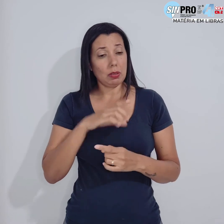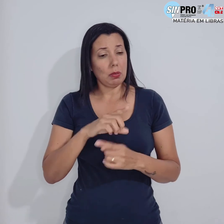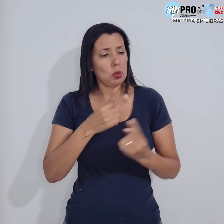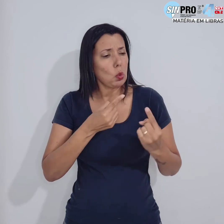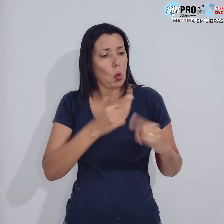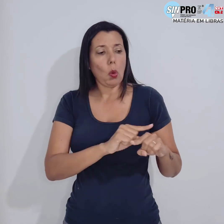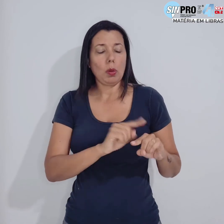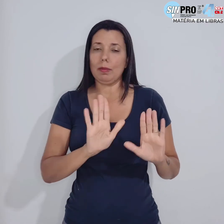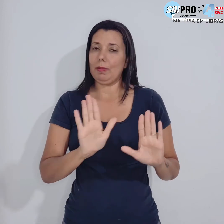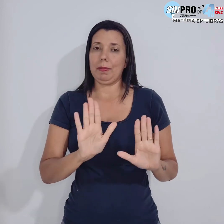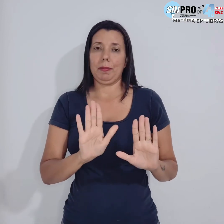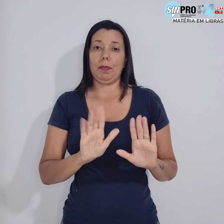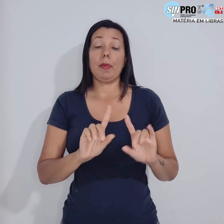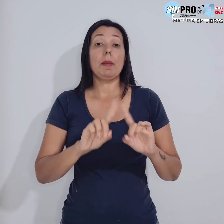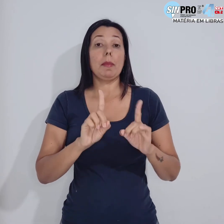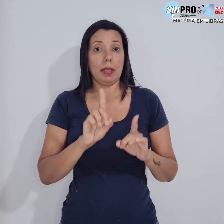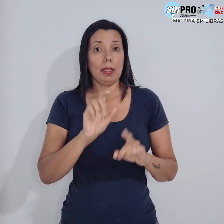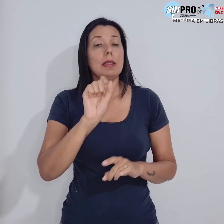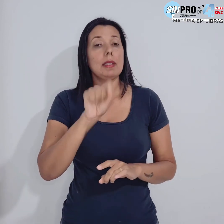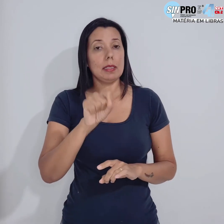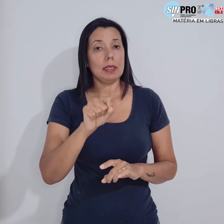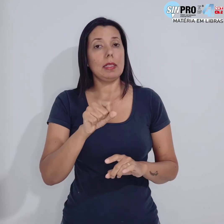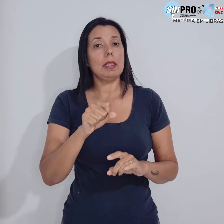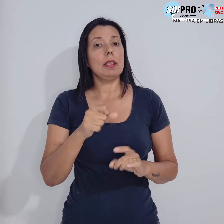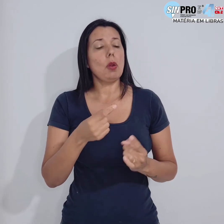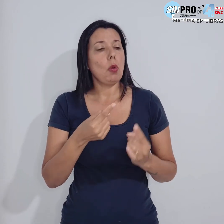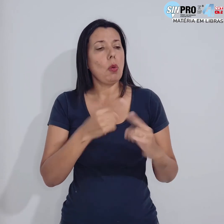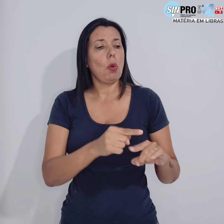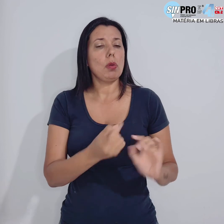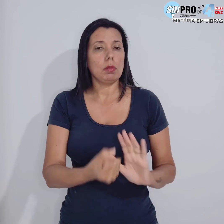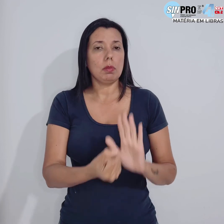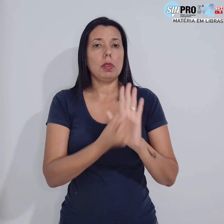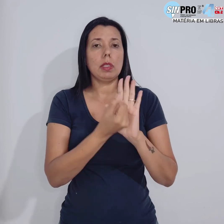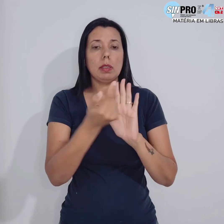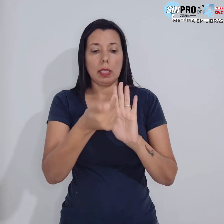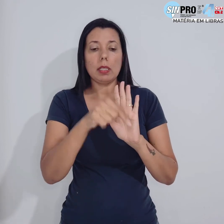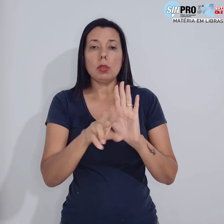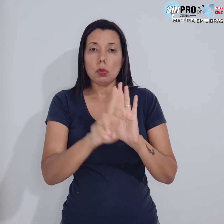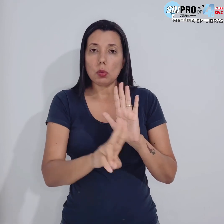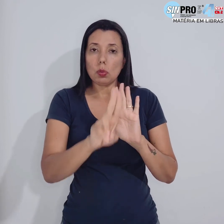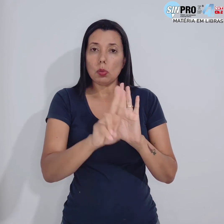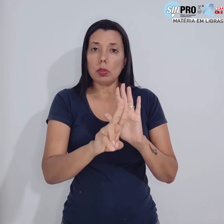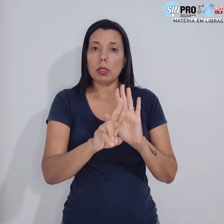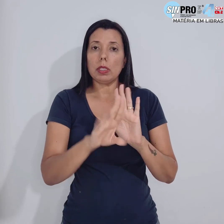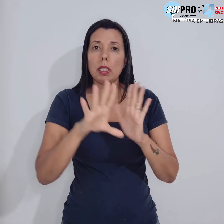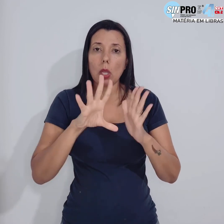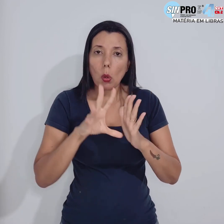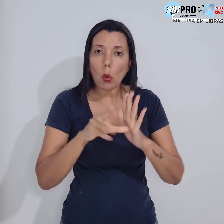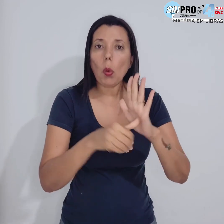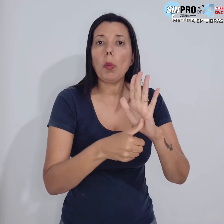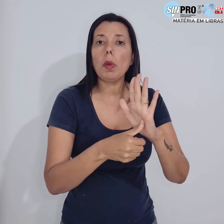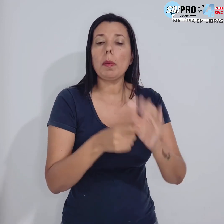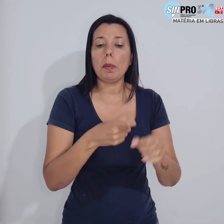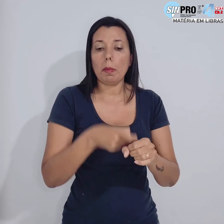É importante reconhecer esses biomas. São os corações do mundo. Mas a gente tem que ver que